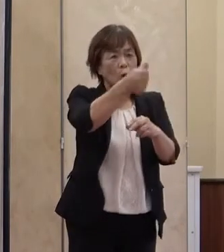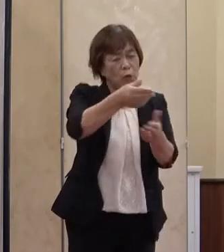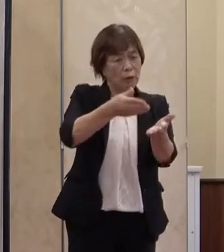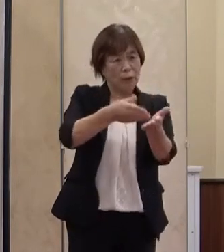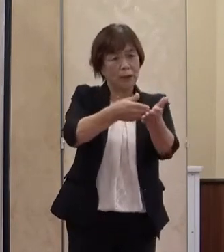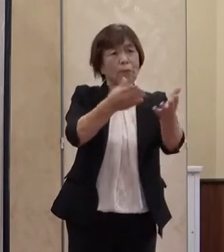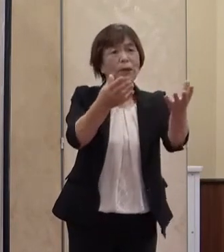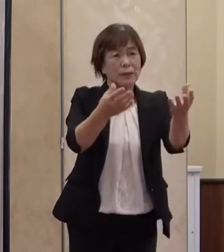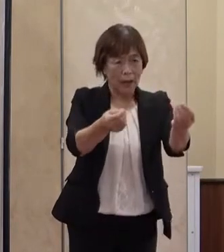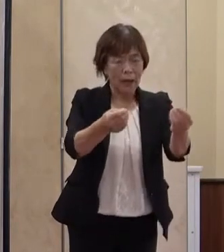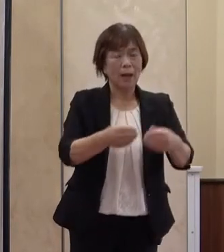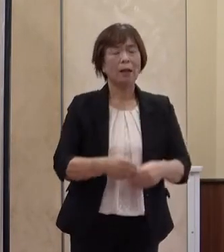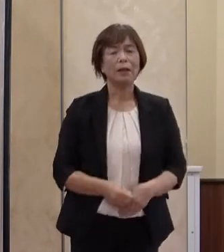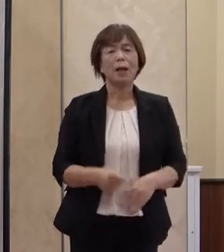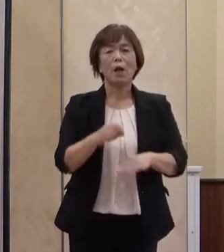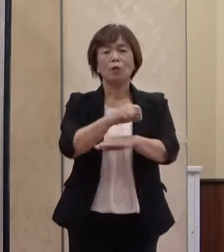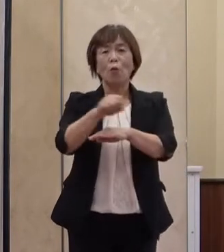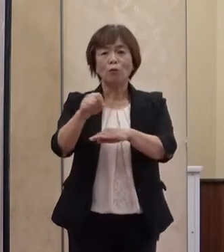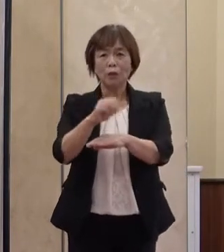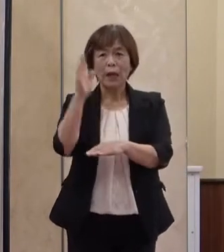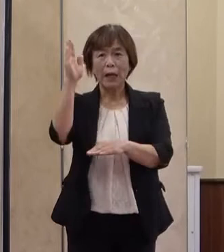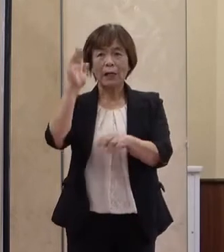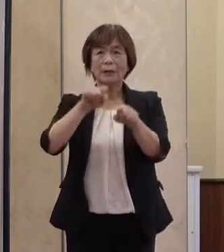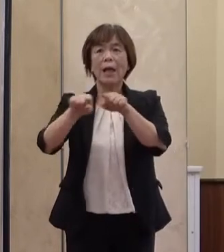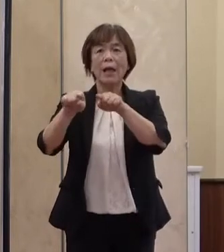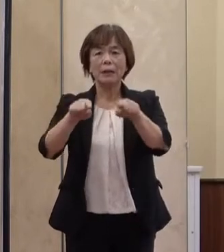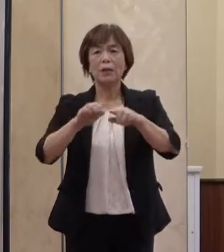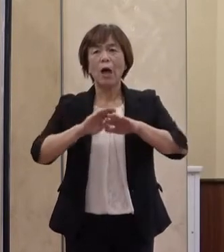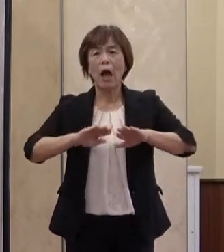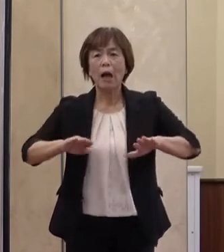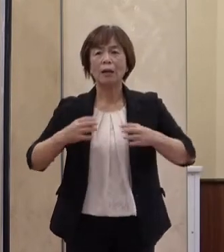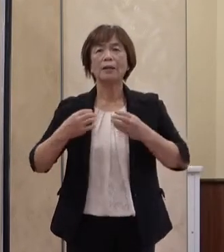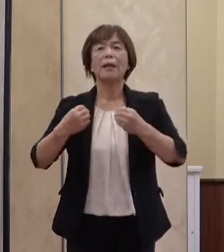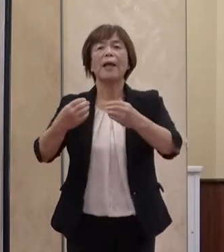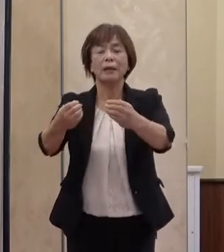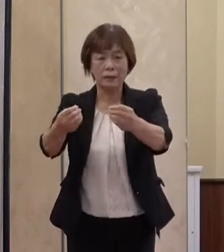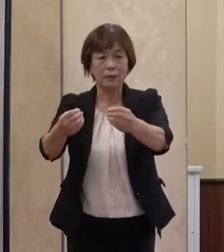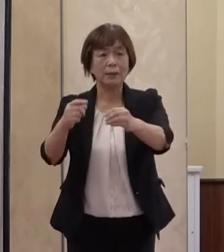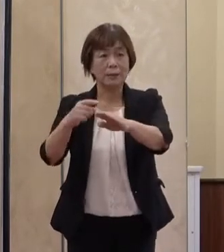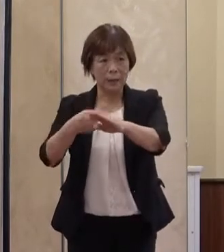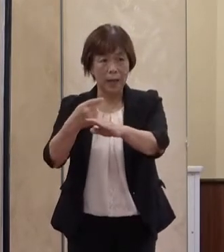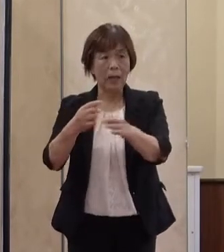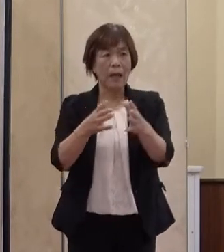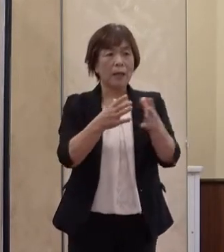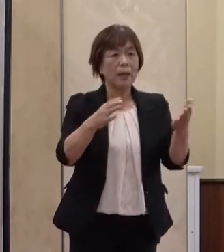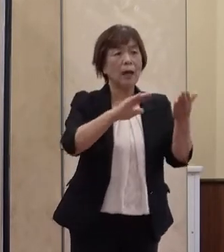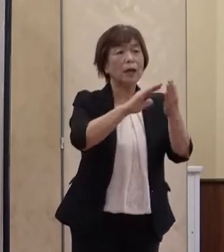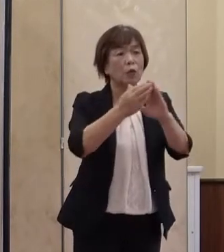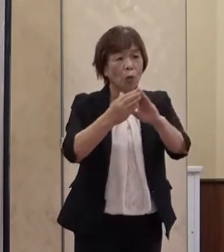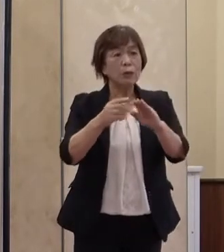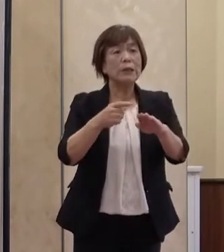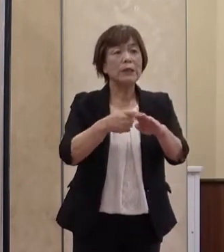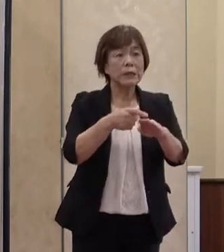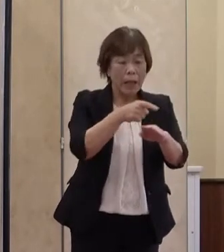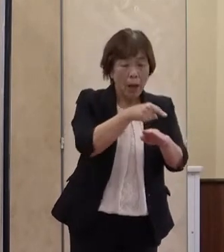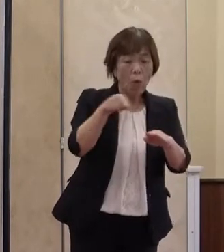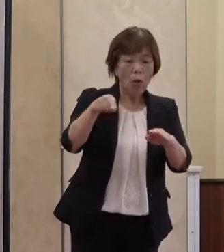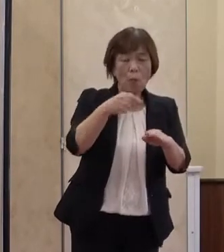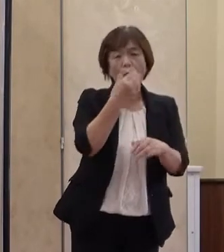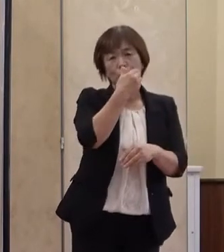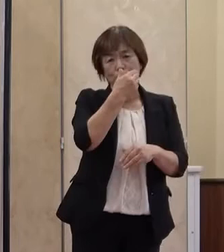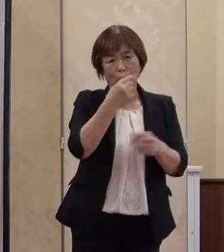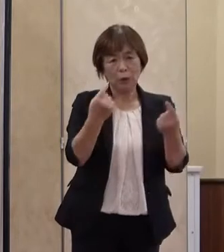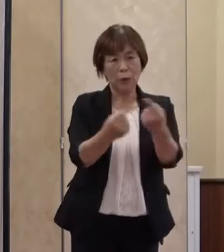ました。で、特にこの政治の安定性と、それから、まあ、都市、大都市制というのもこれは重要になってくると思います